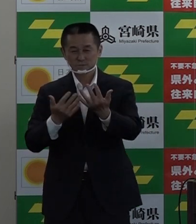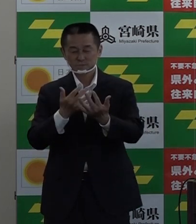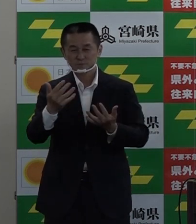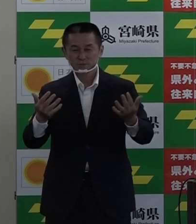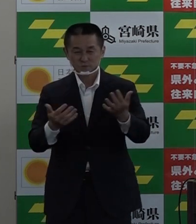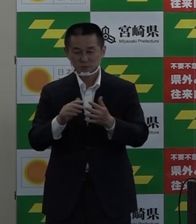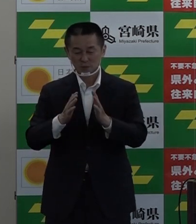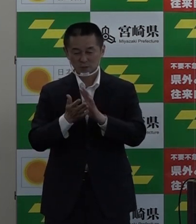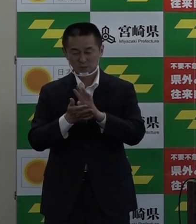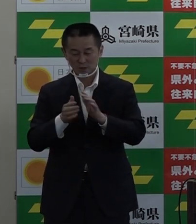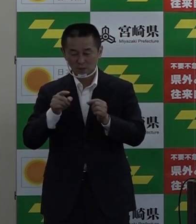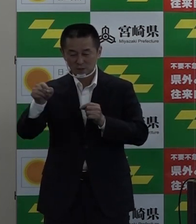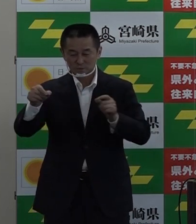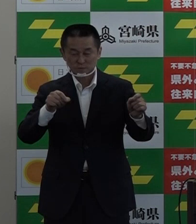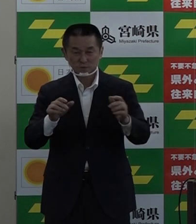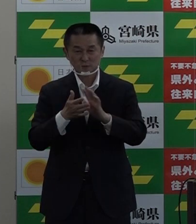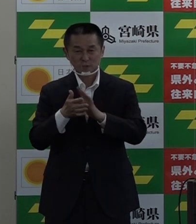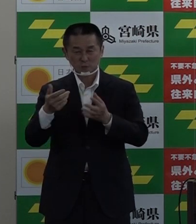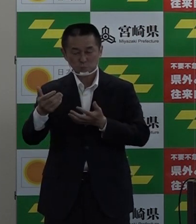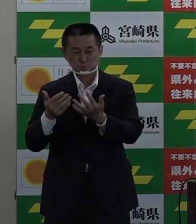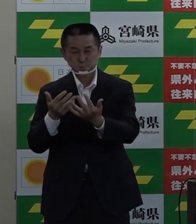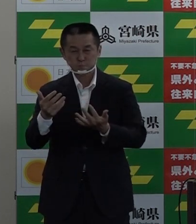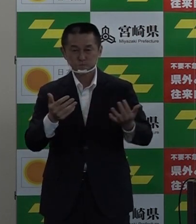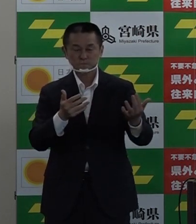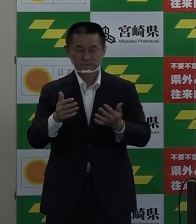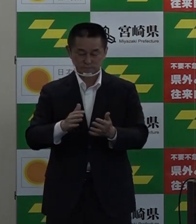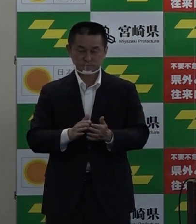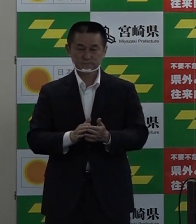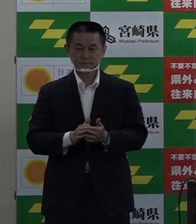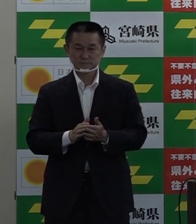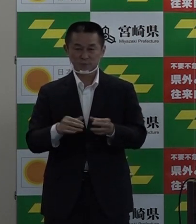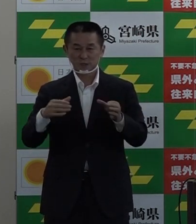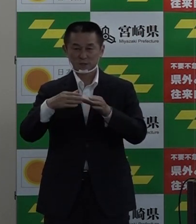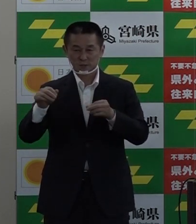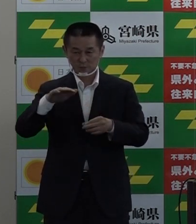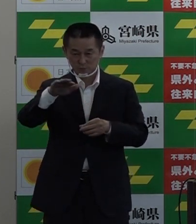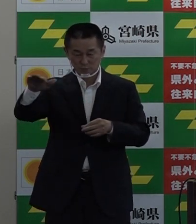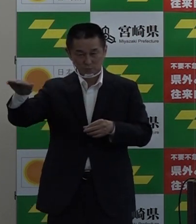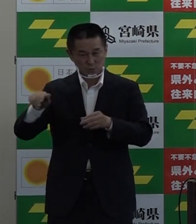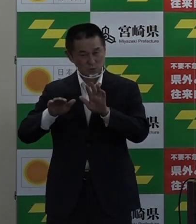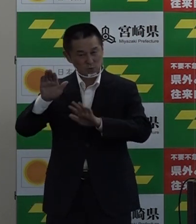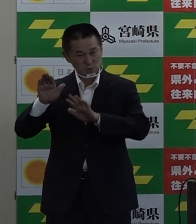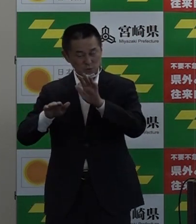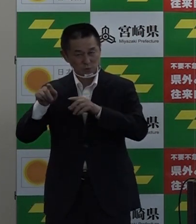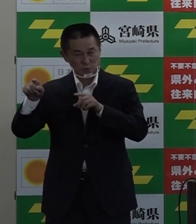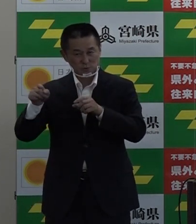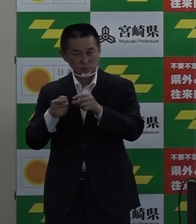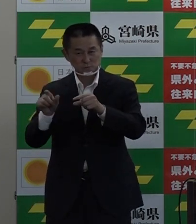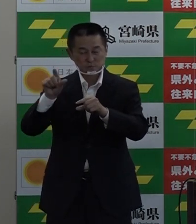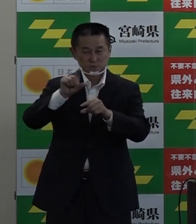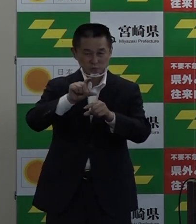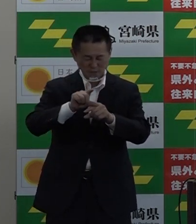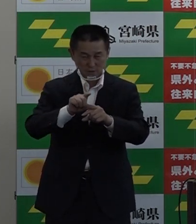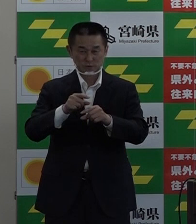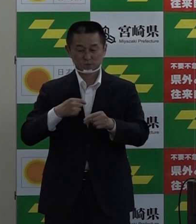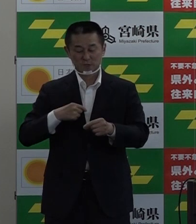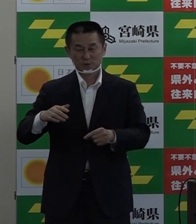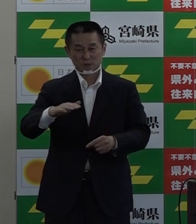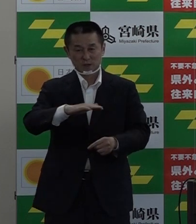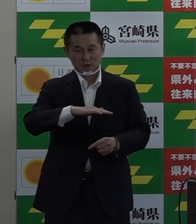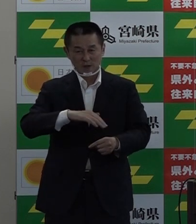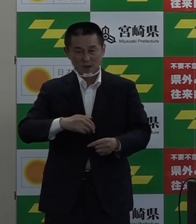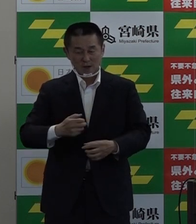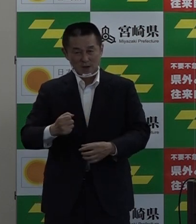う近隣県における拡大というのもですね、この県全国における状況に加えて我々として